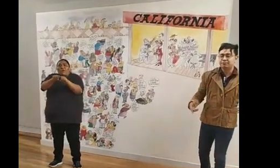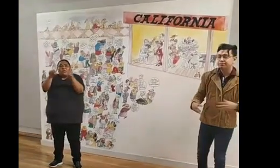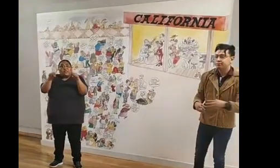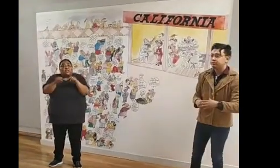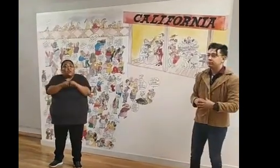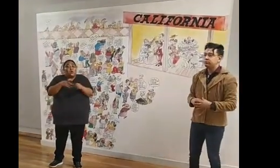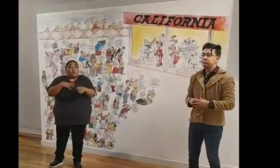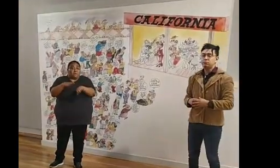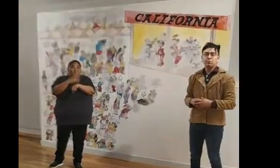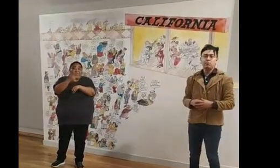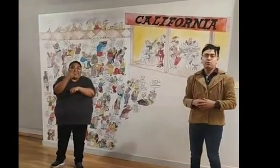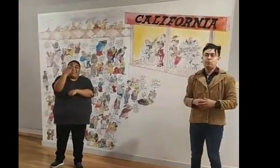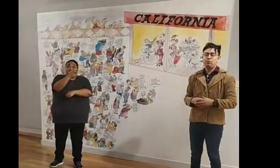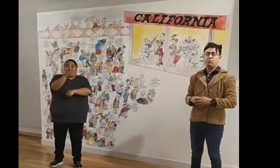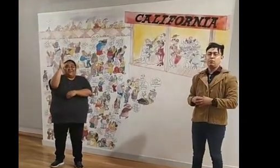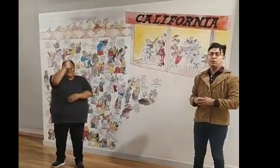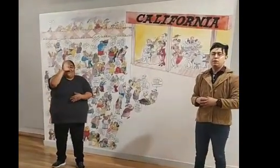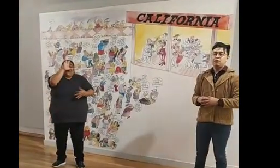mexicana.